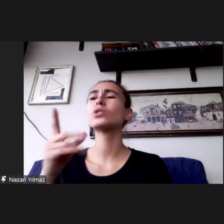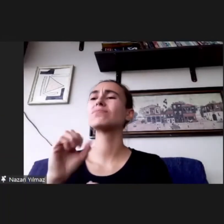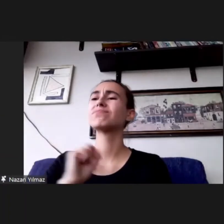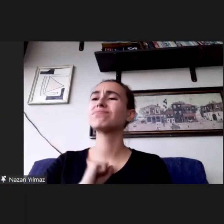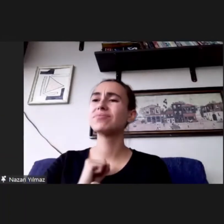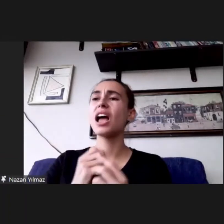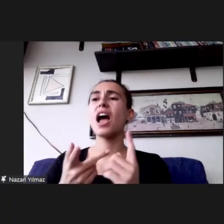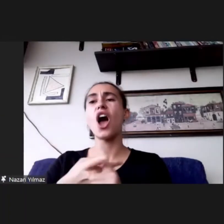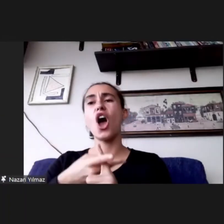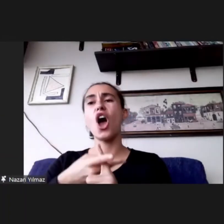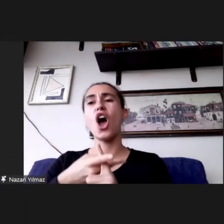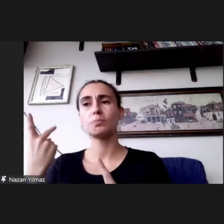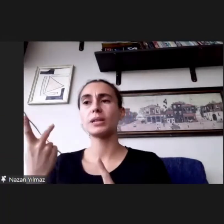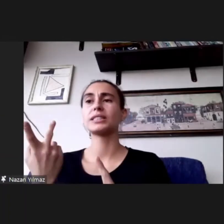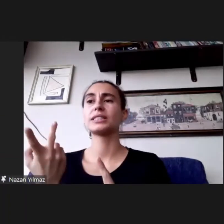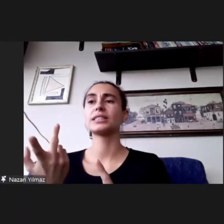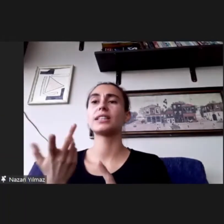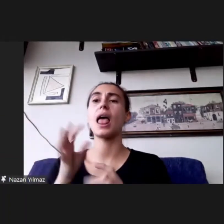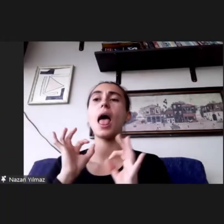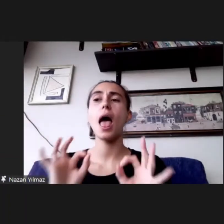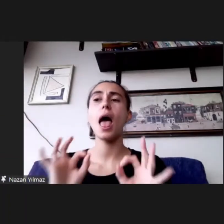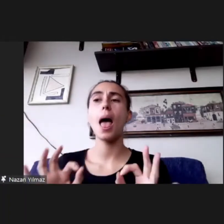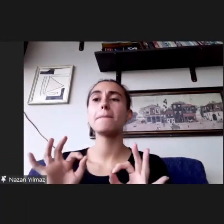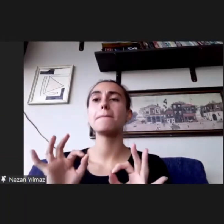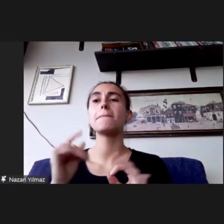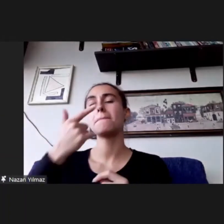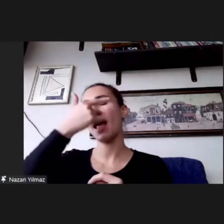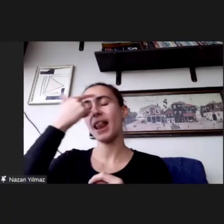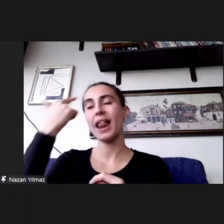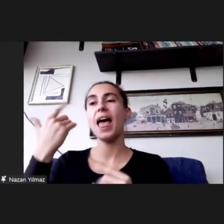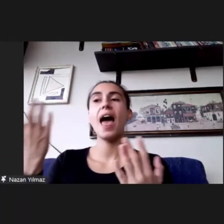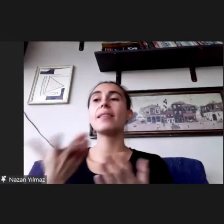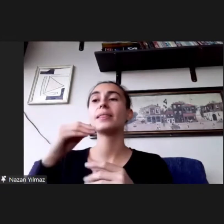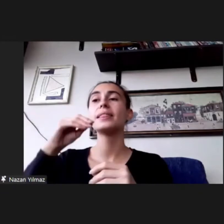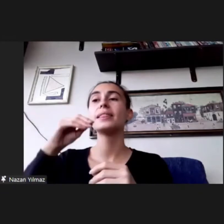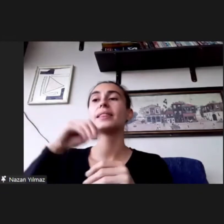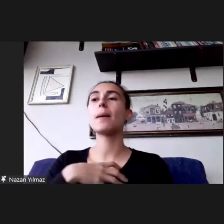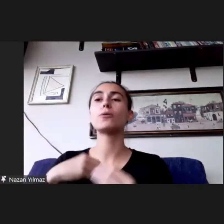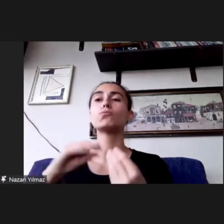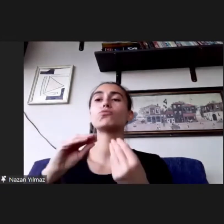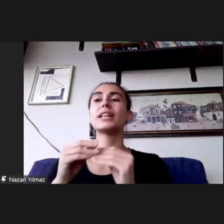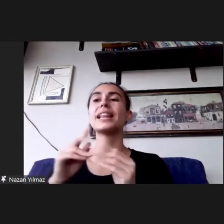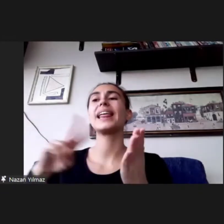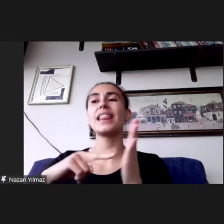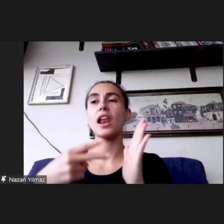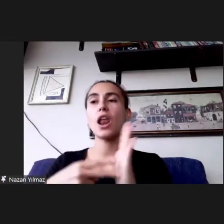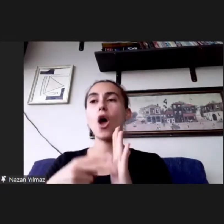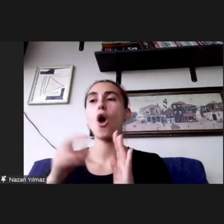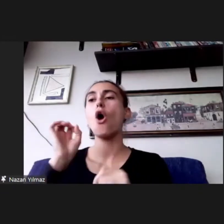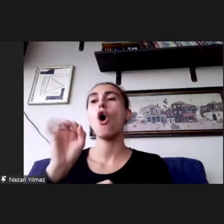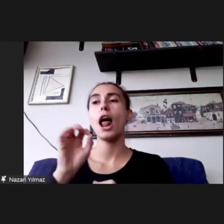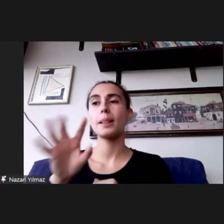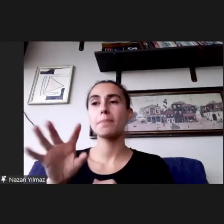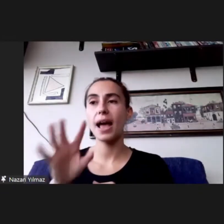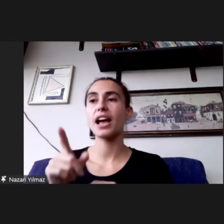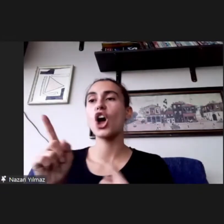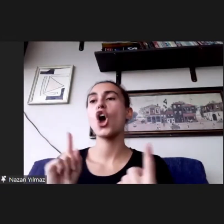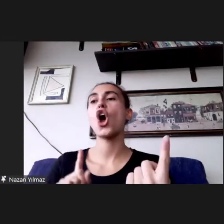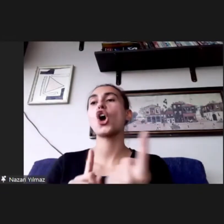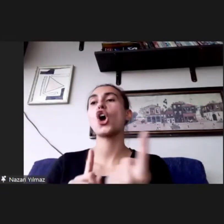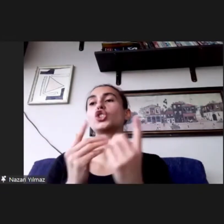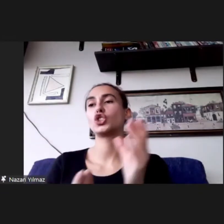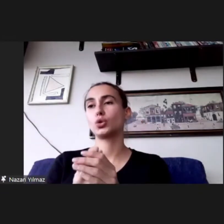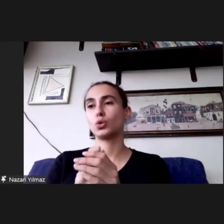aşılmasında hep belki de hani en temel sorumlular olarak idareciler, öğretmenler genelde karşımıza çıkıyor.